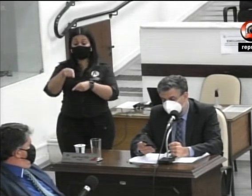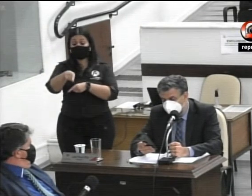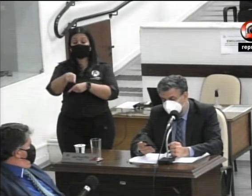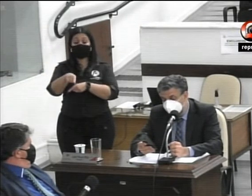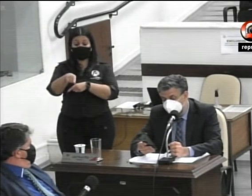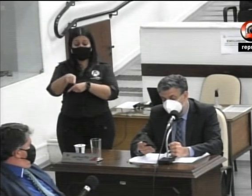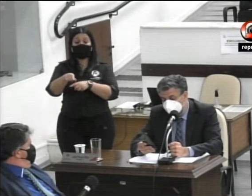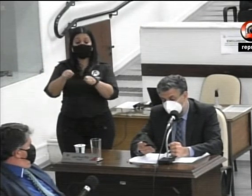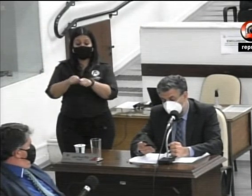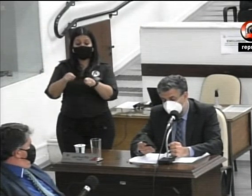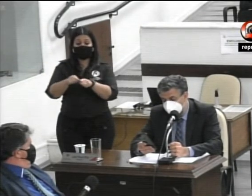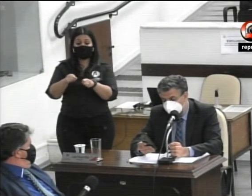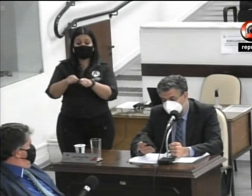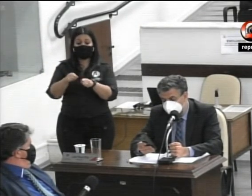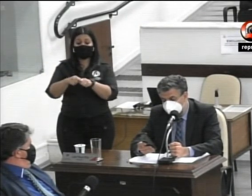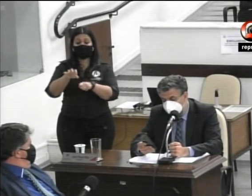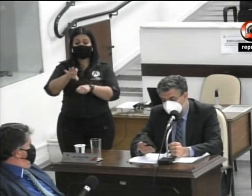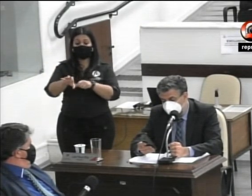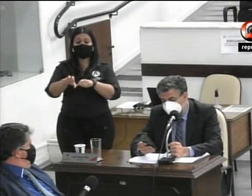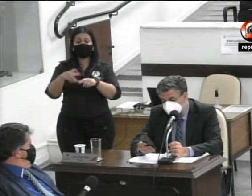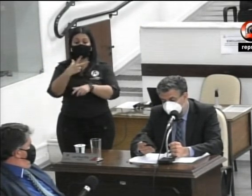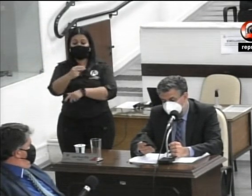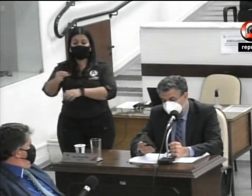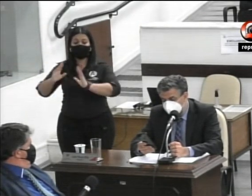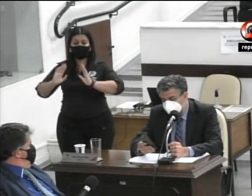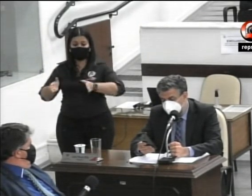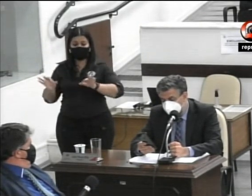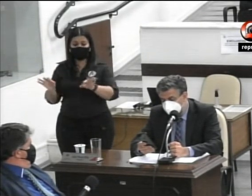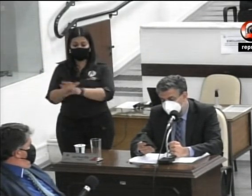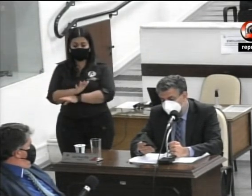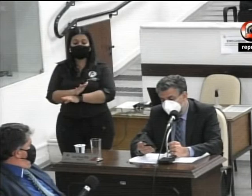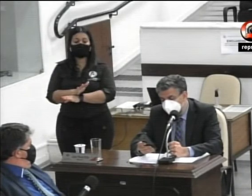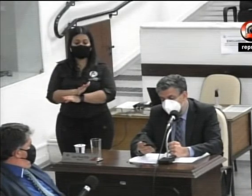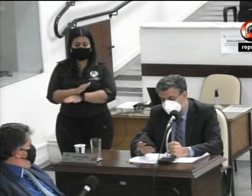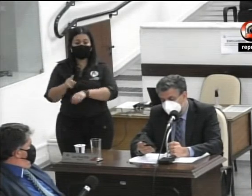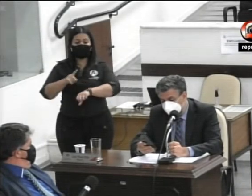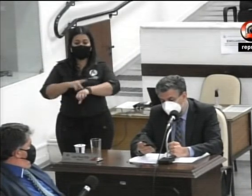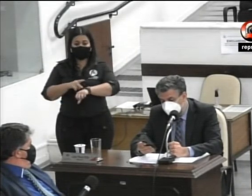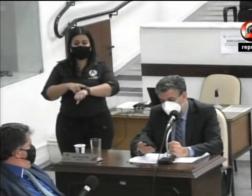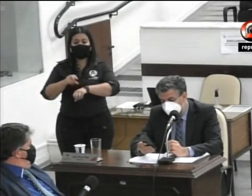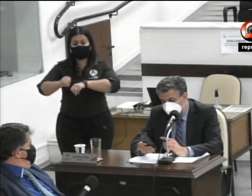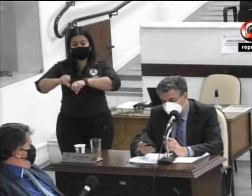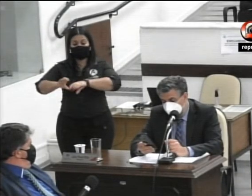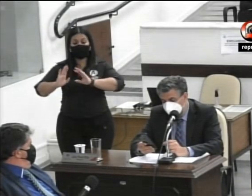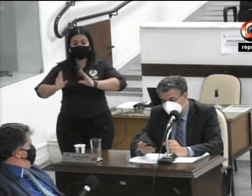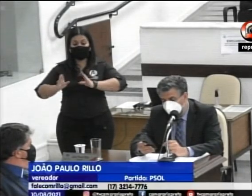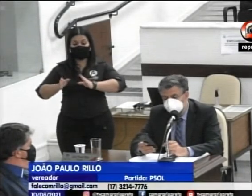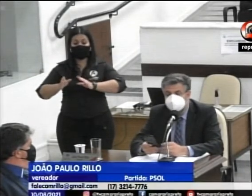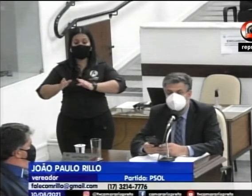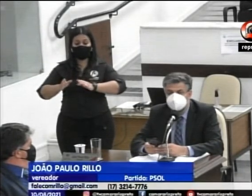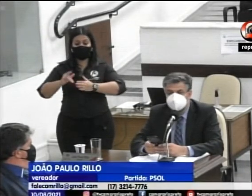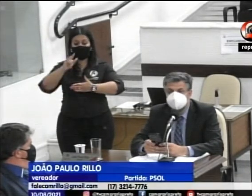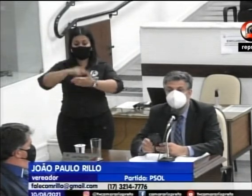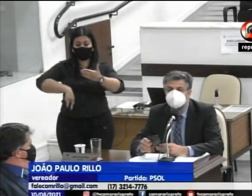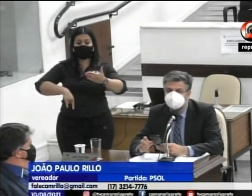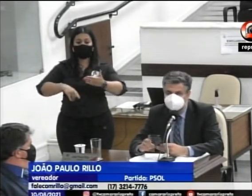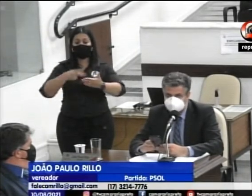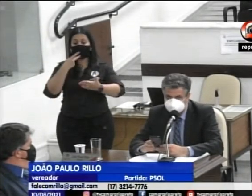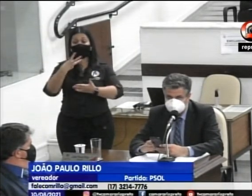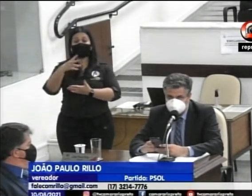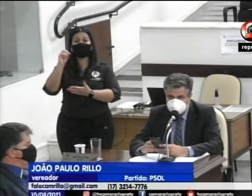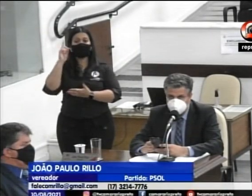de pessoal, imunizados em tempo para serem treinados. O documento determina 30